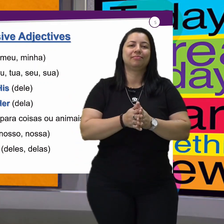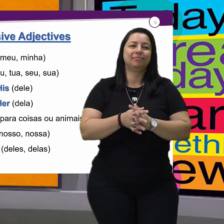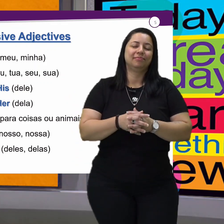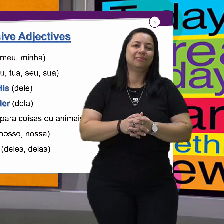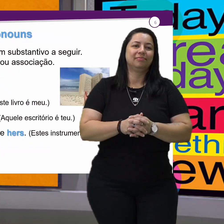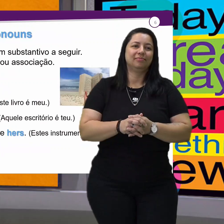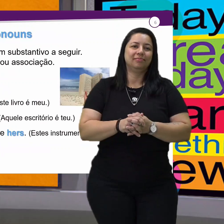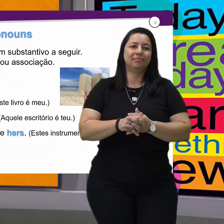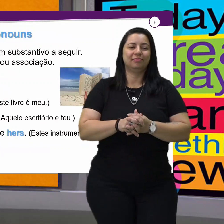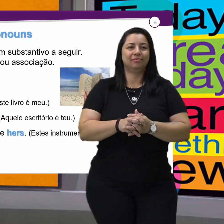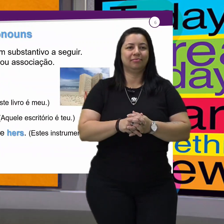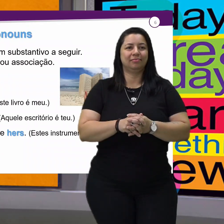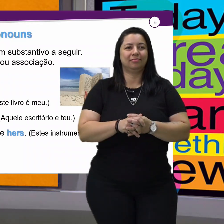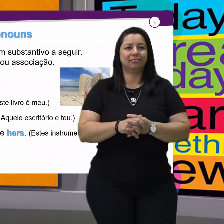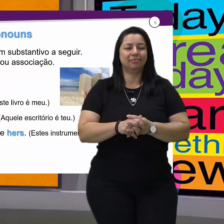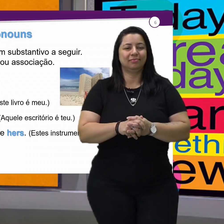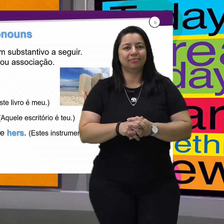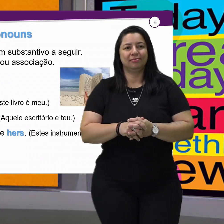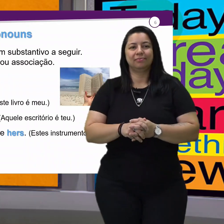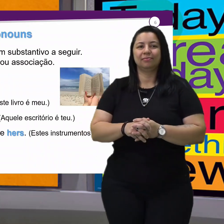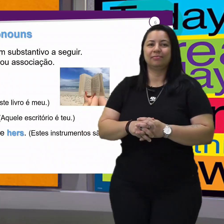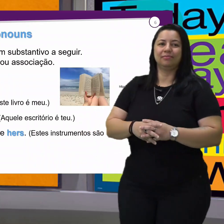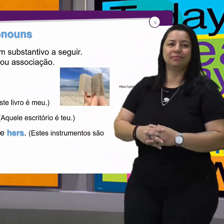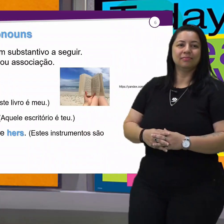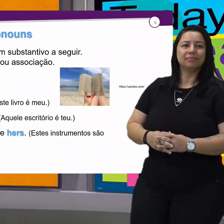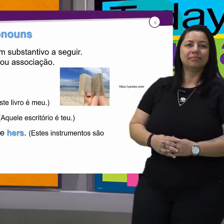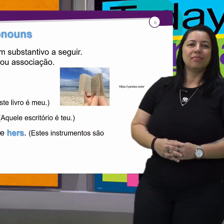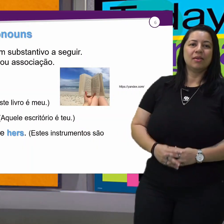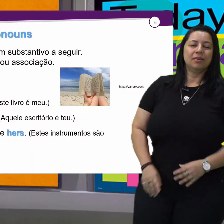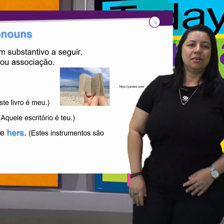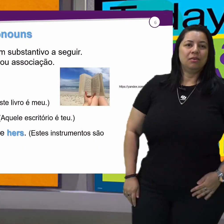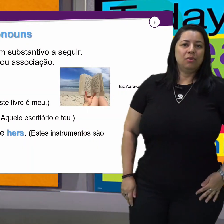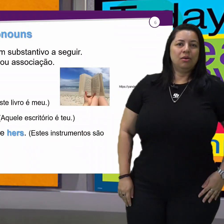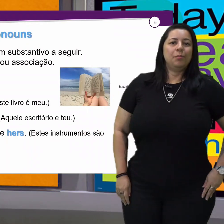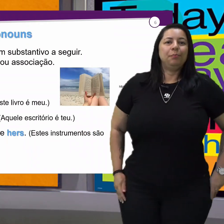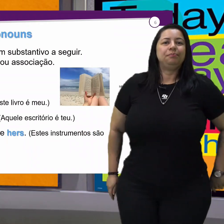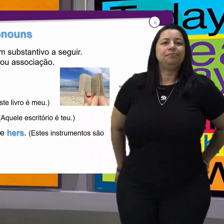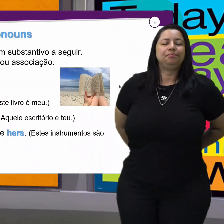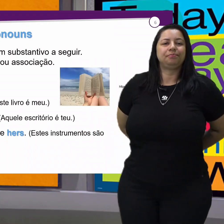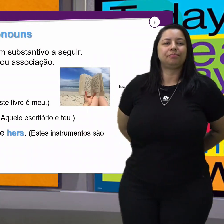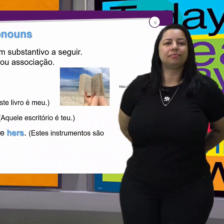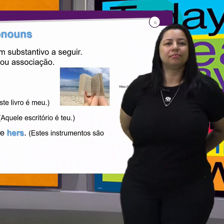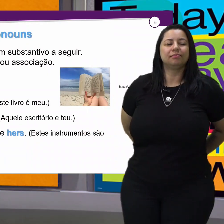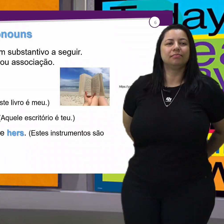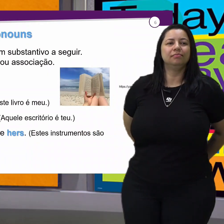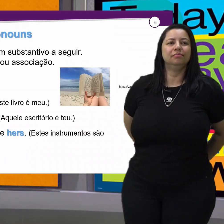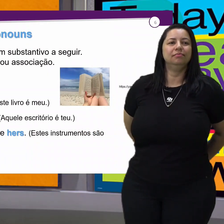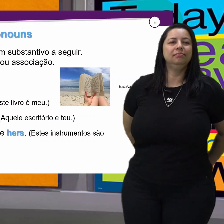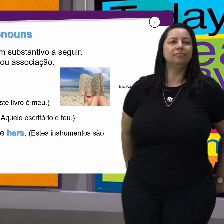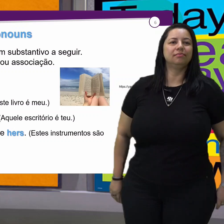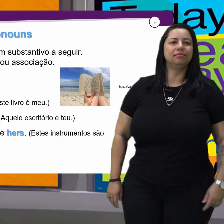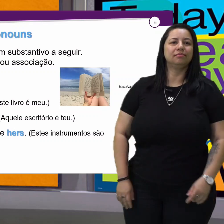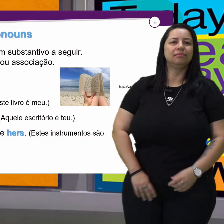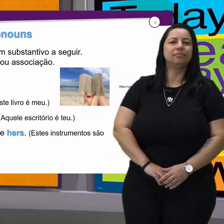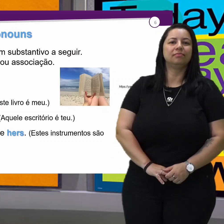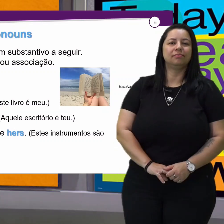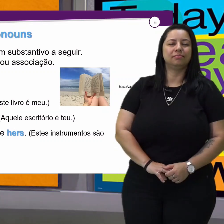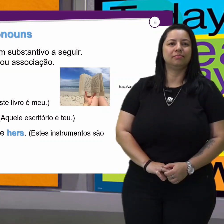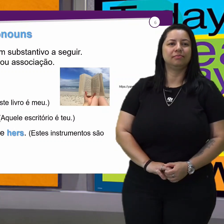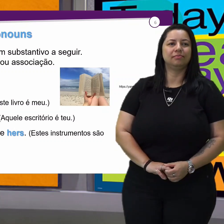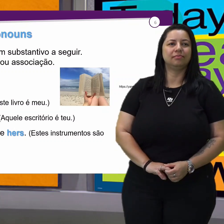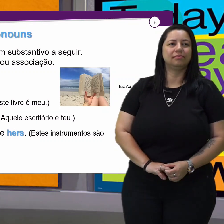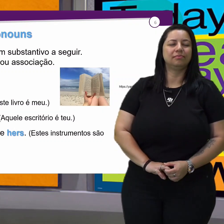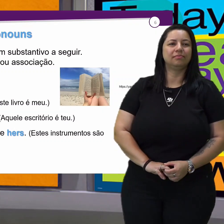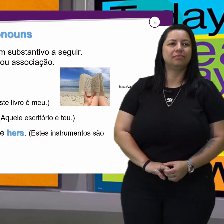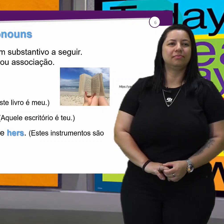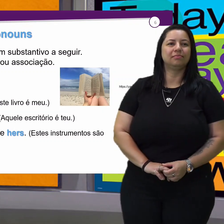É isso. Vamos ver um pouquinho mais pra cá? Agora a gente vai chegar aqui nos possessive pronouns, que são os pronomes